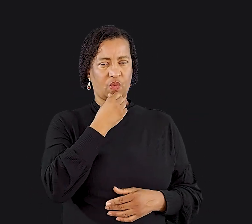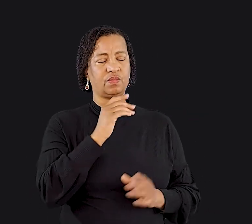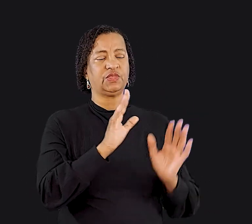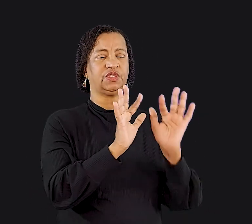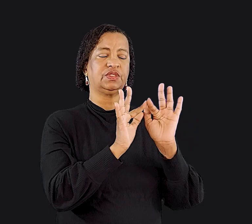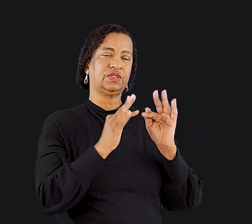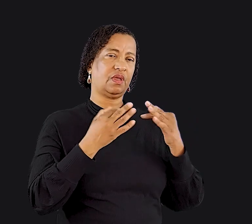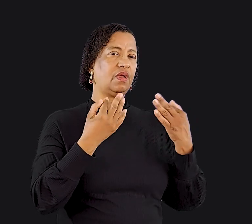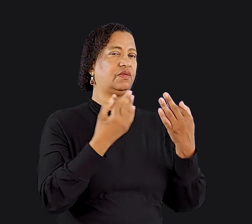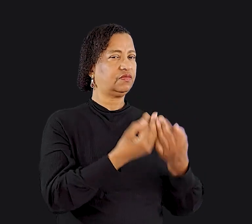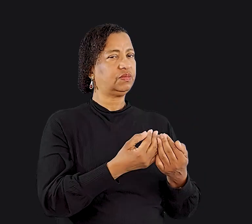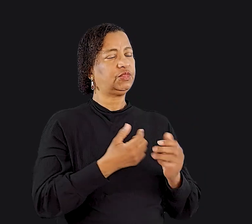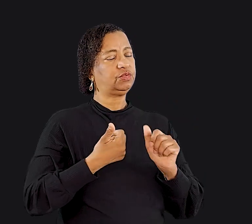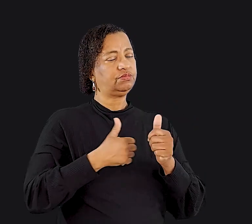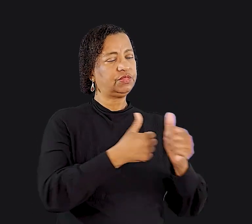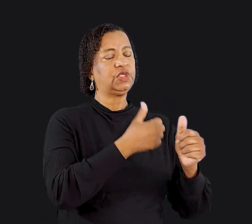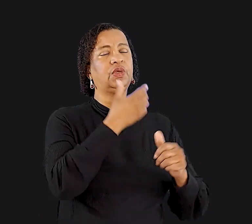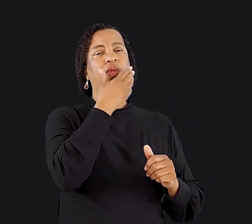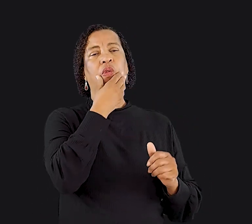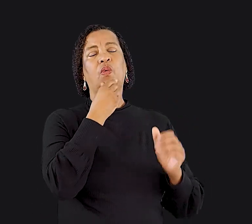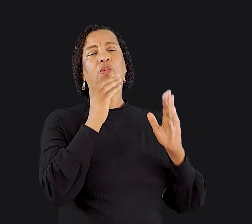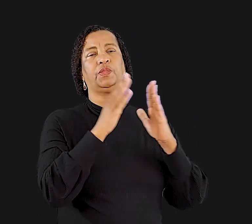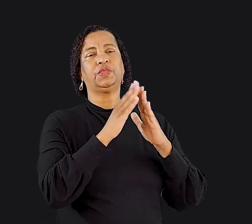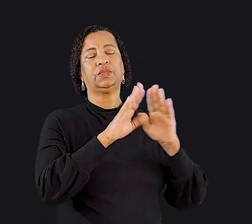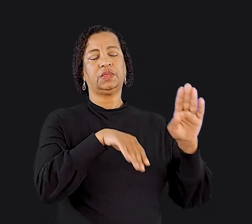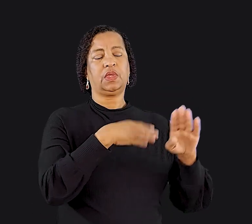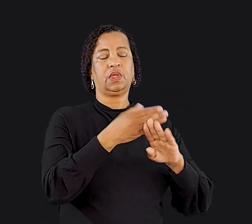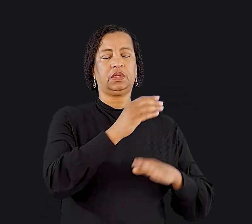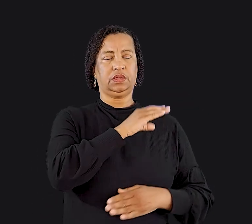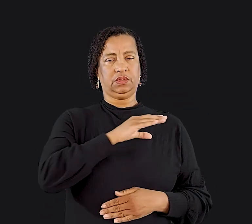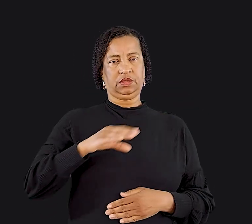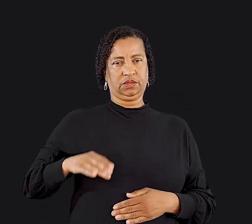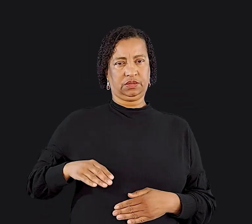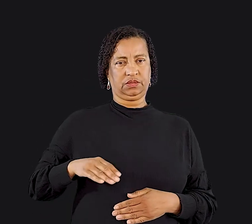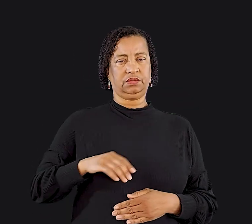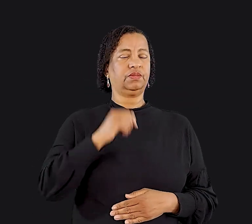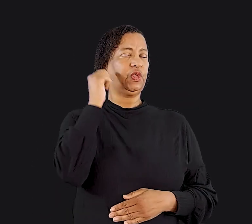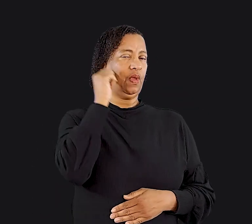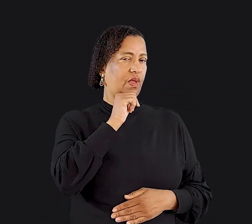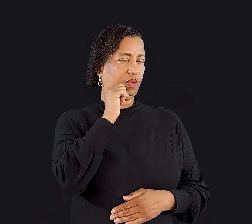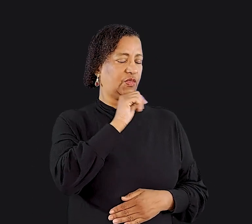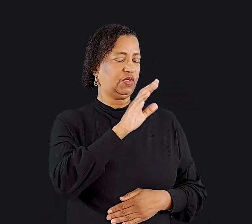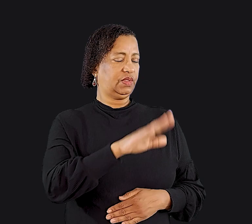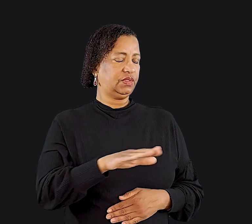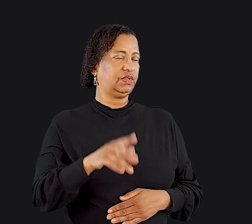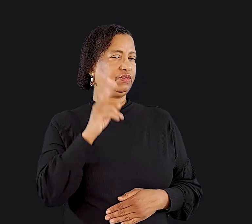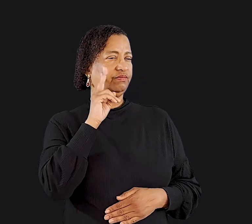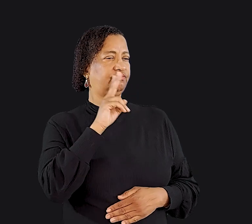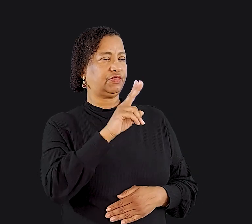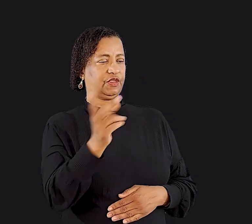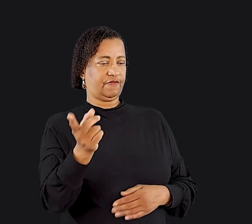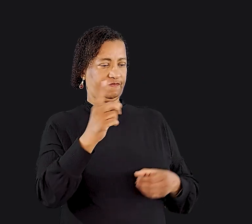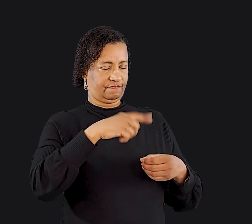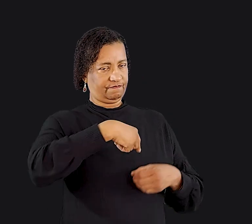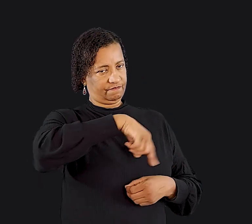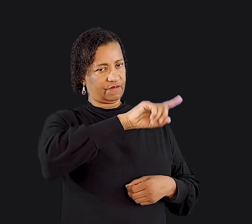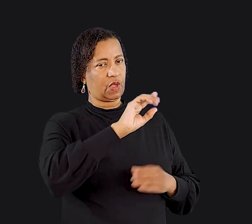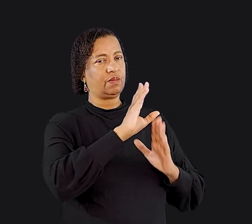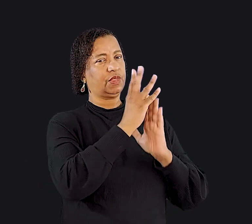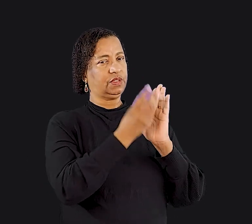famílias provavelmente seguirão o homem da casa até Cristo. Quando são as mulheres e as crianças que vêm à igreja, é mais